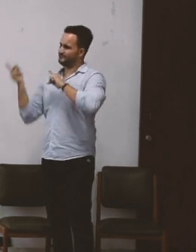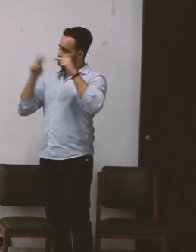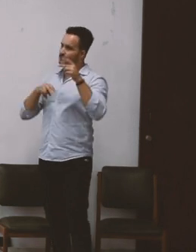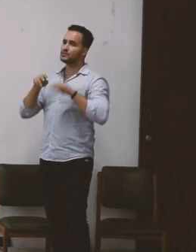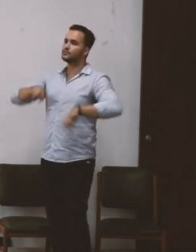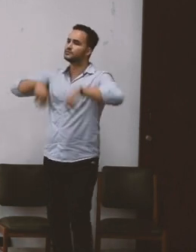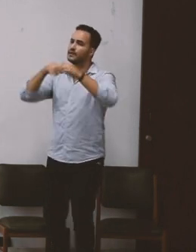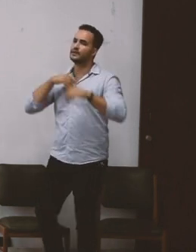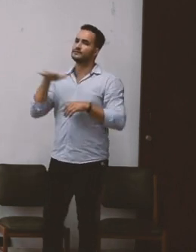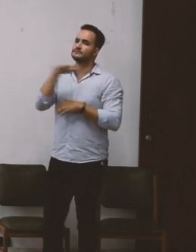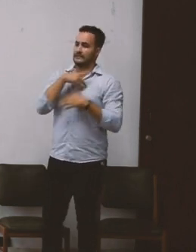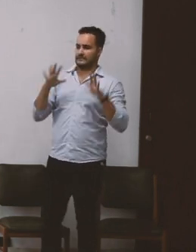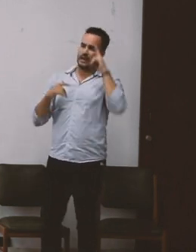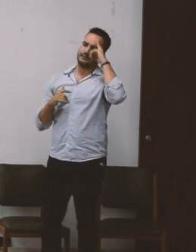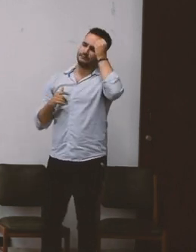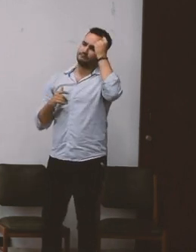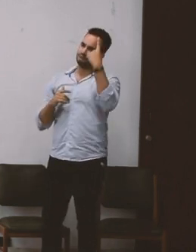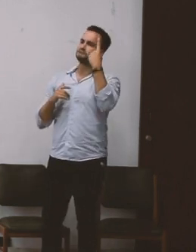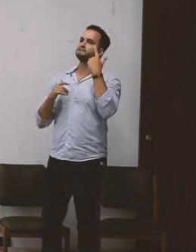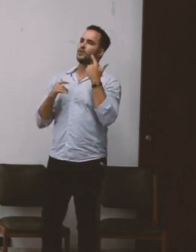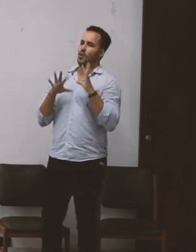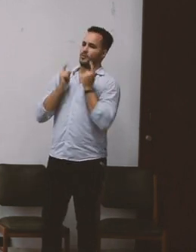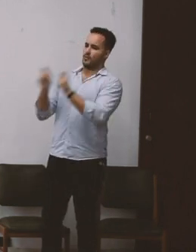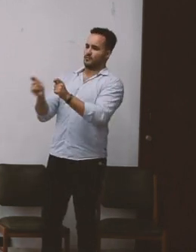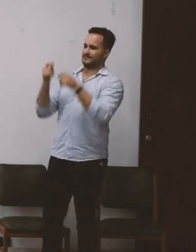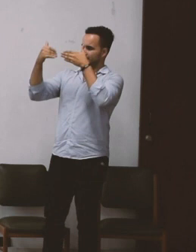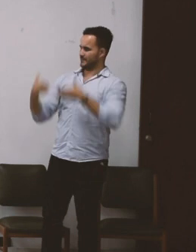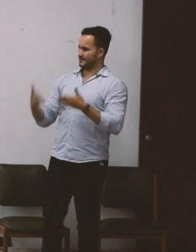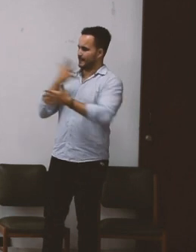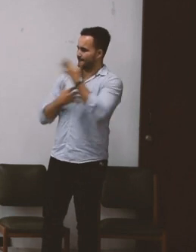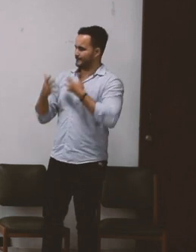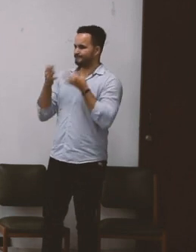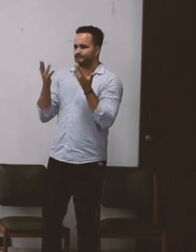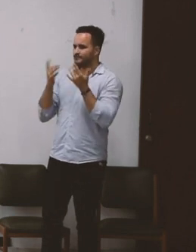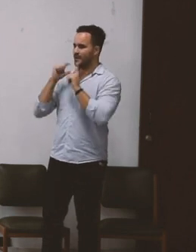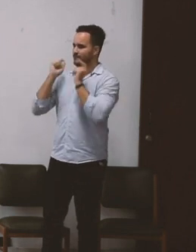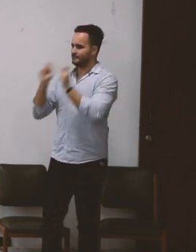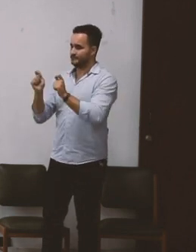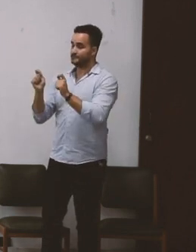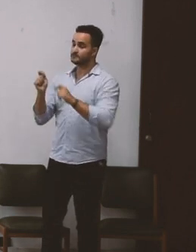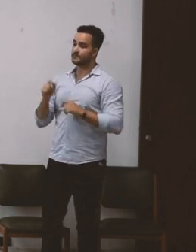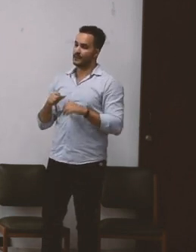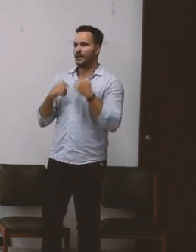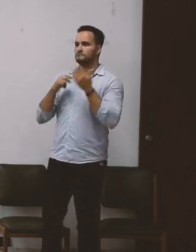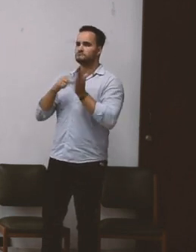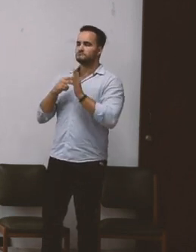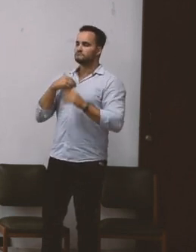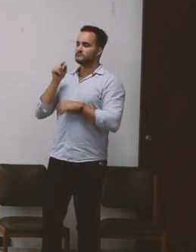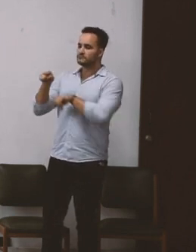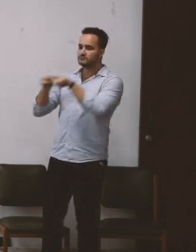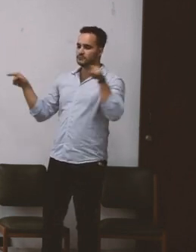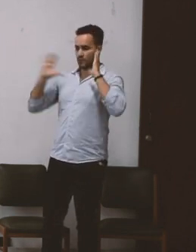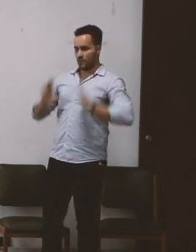determinada sociedad dispone para evaluar, tratar, nombrar a la discapacidad, bajo una supuesta inferioridad de atributos físicos,